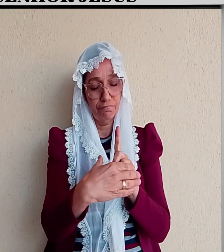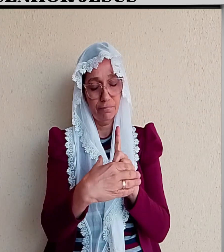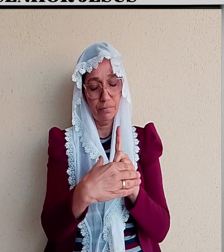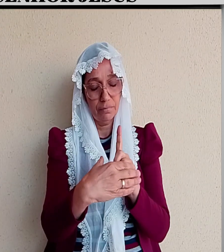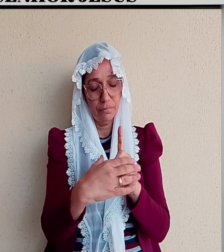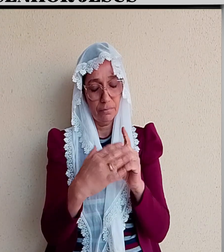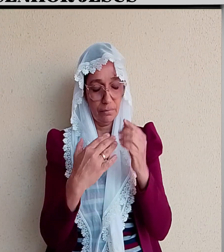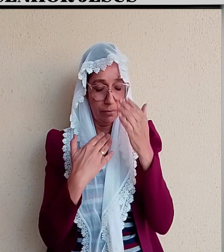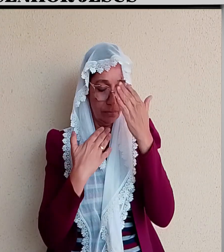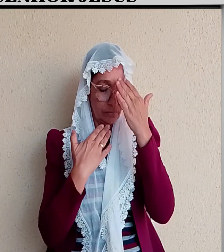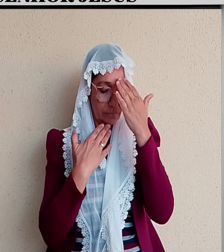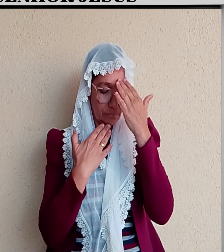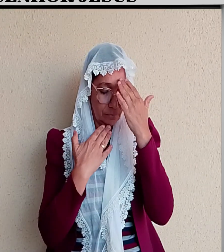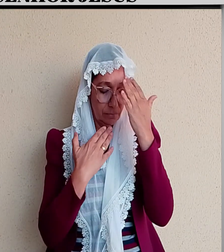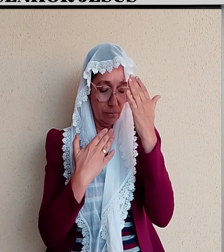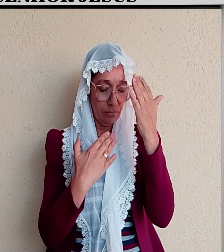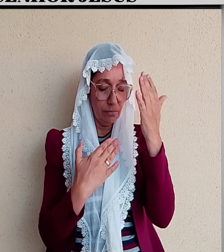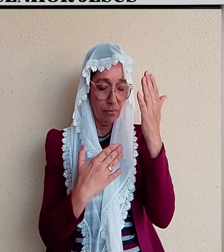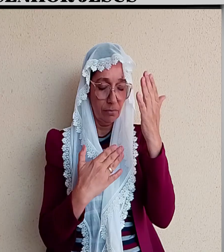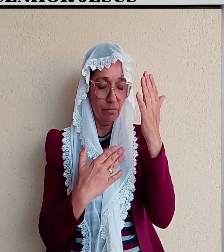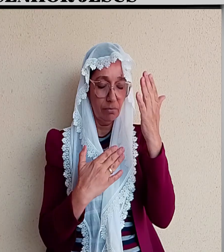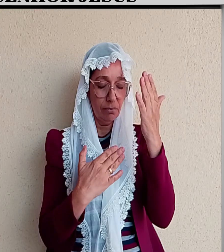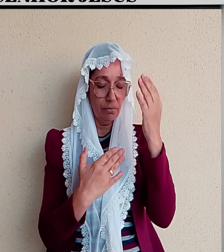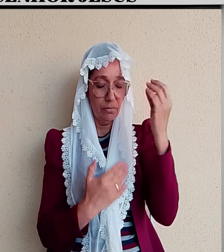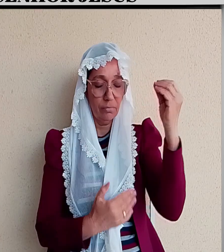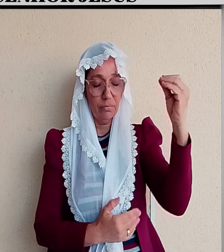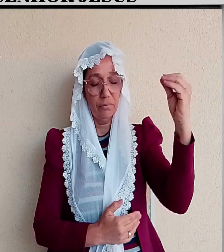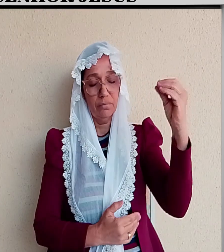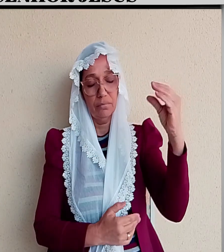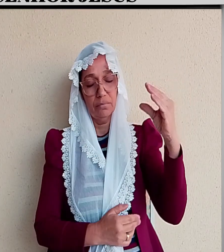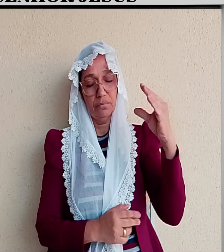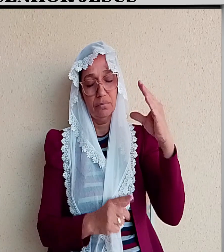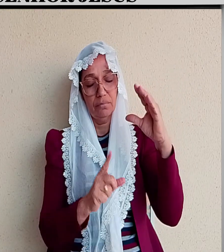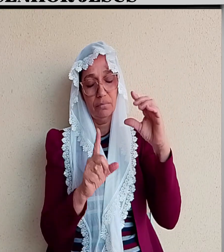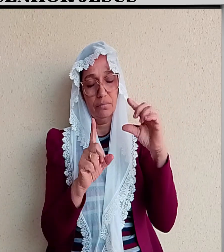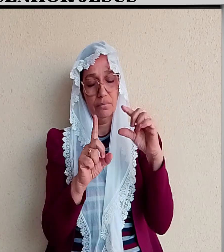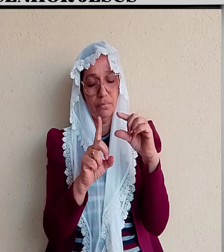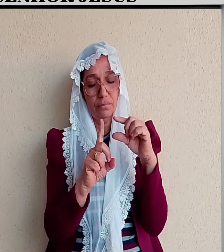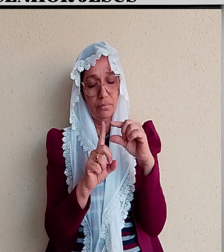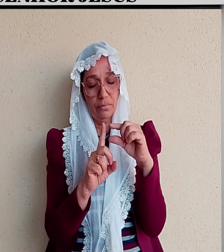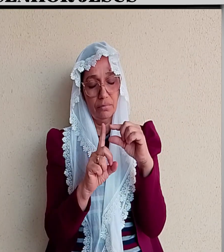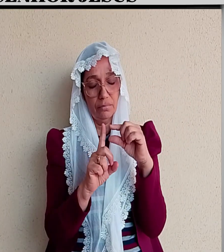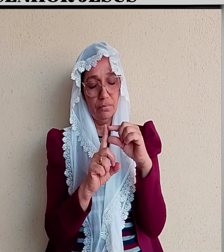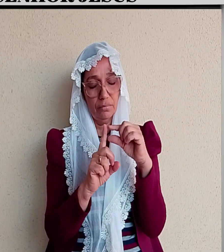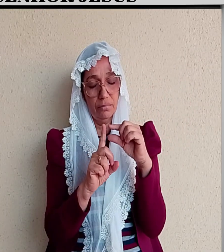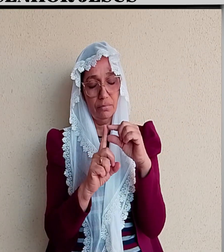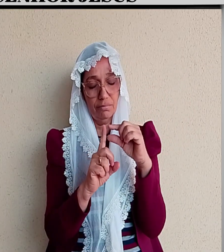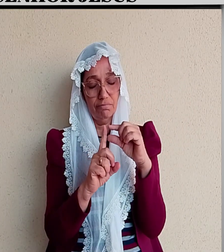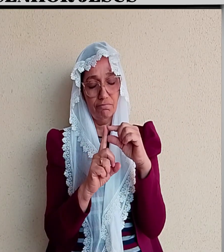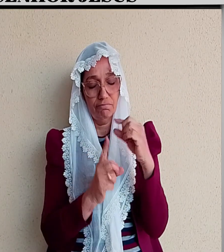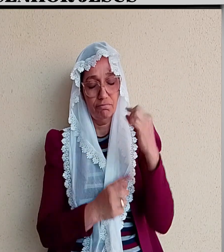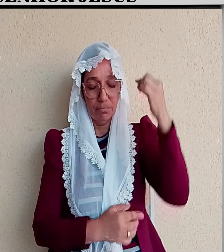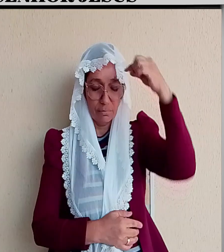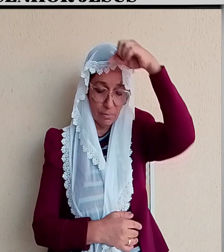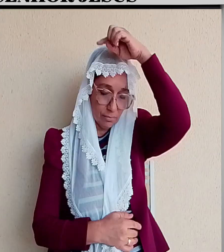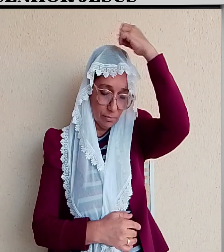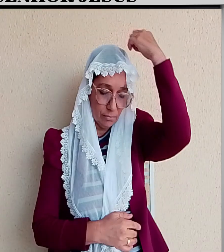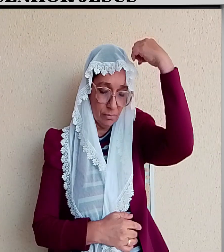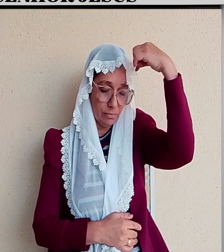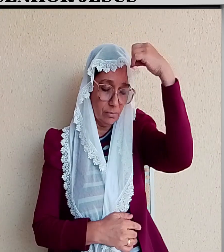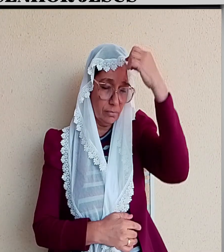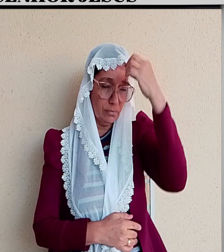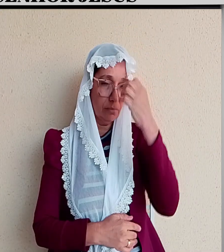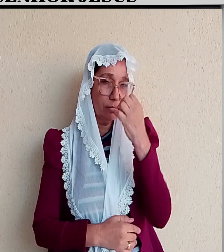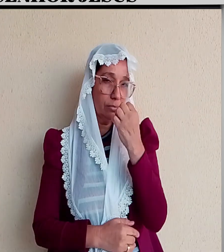Pai, por essa Glória a santa e bendita palavra, Aleluia. glorioso Deus, Glória a amado de Deus. misericórdia, o qual neste dia,